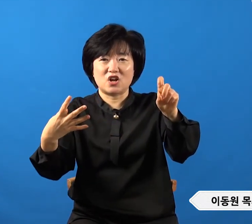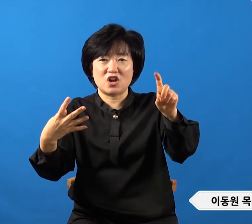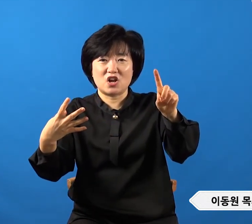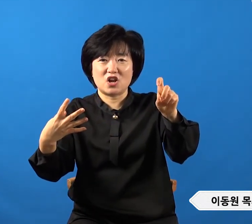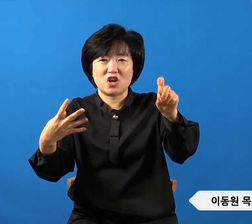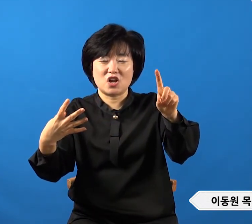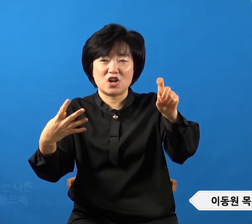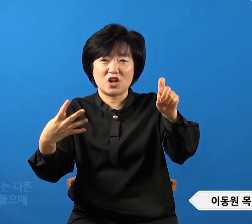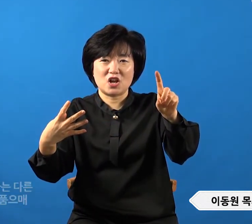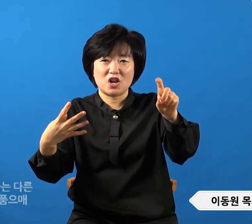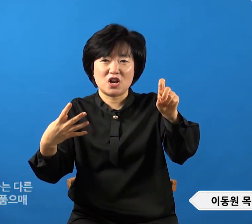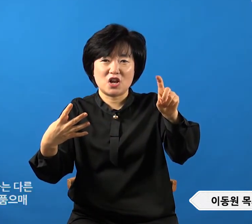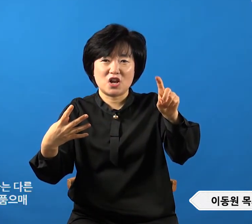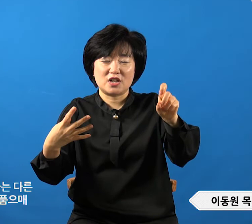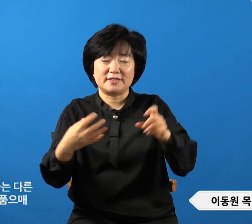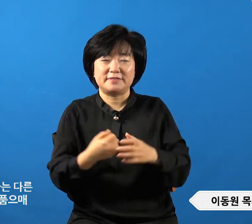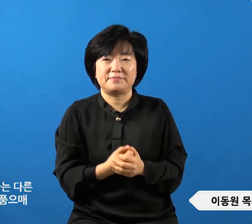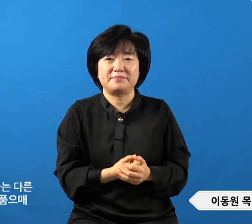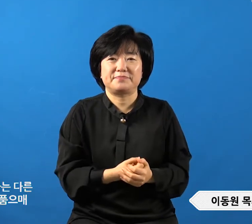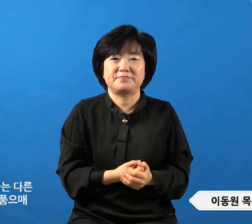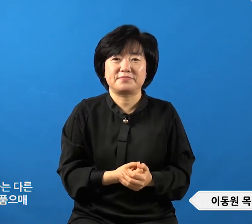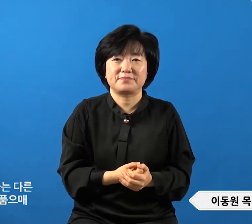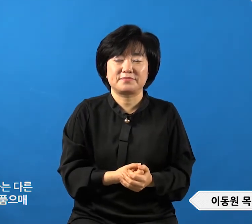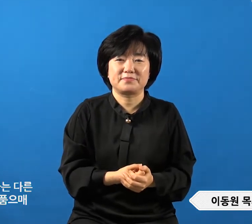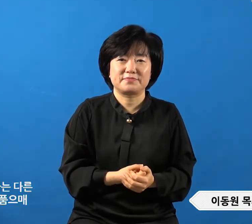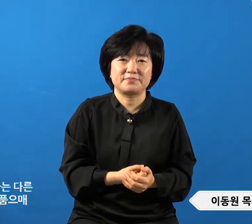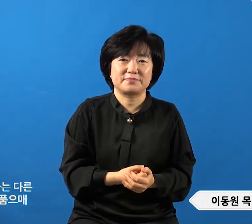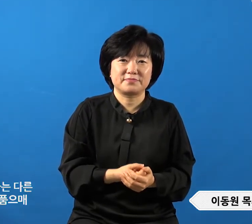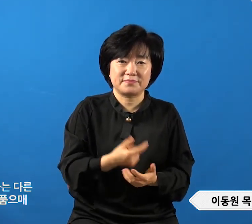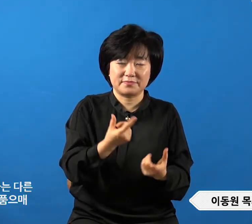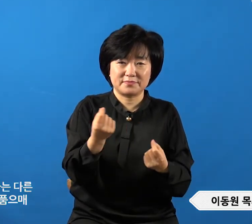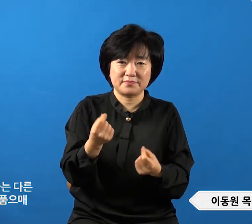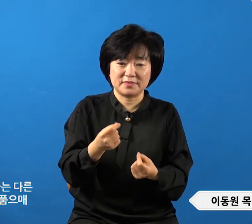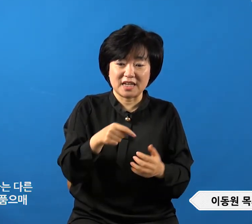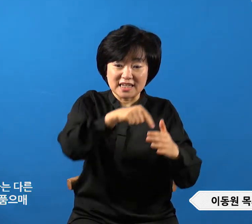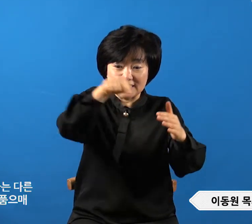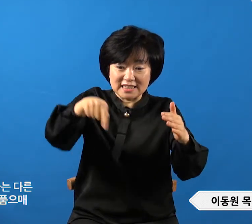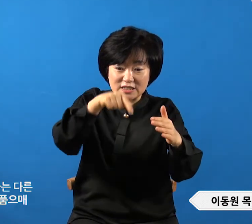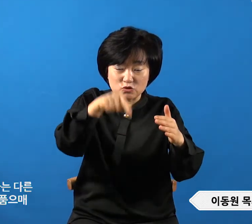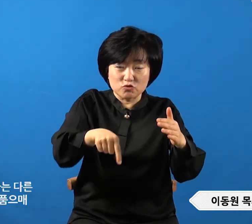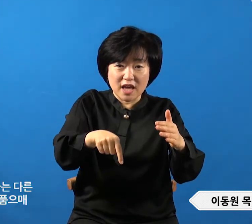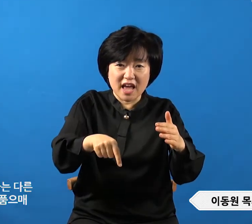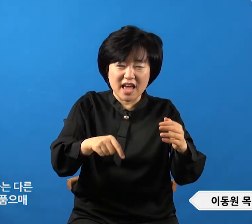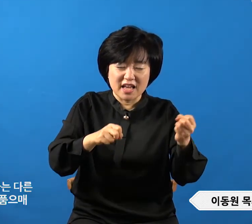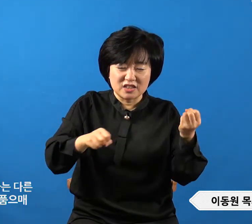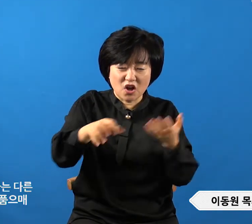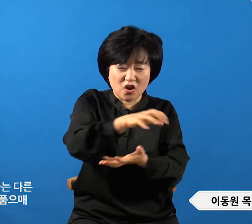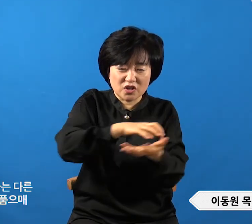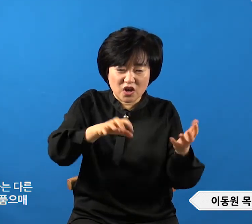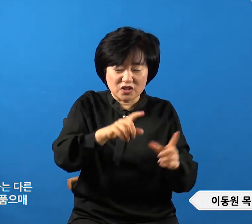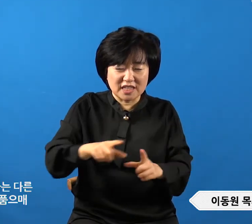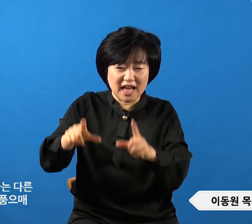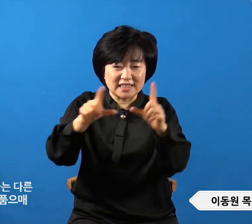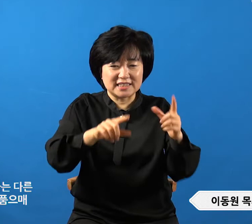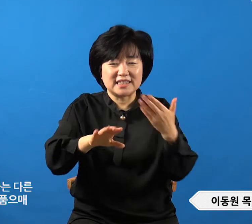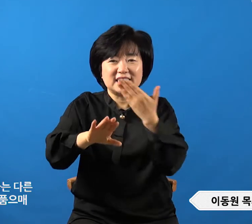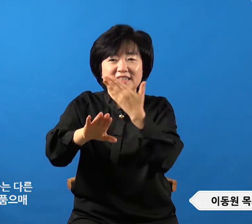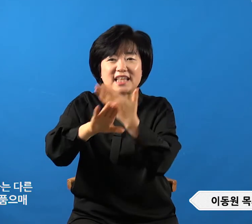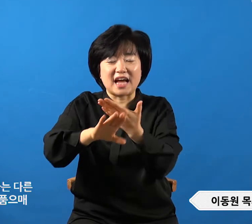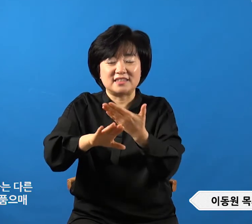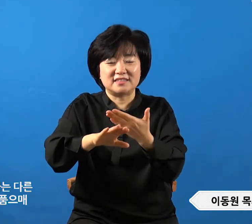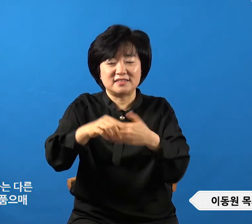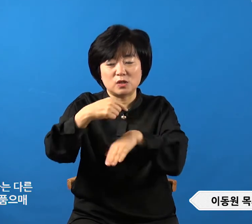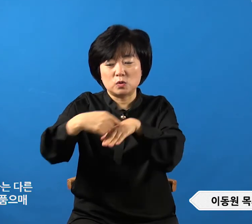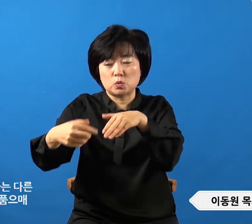보겠습니다. 민수기 11장 4절 함께 같이 읽습니다. 시작. 그들 중에 섞여 사는 다른